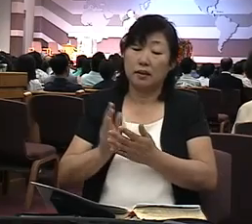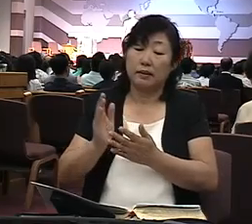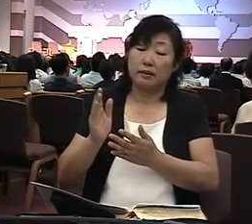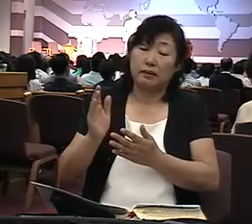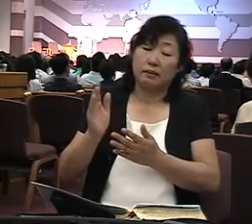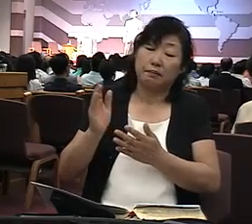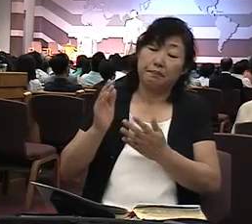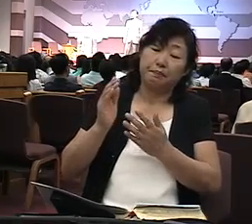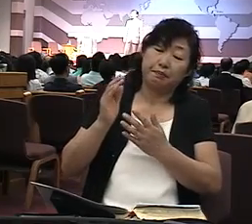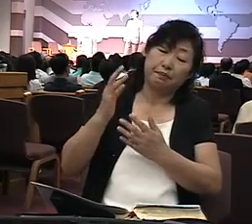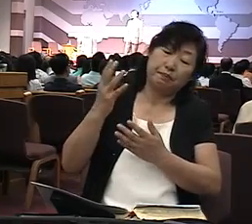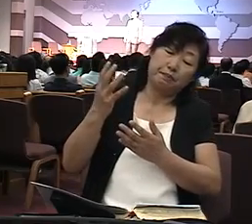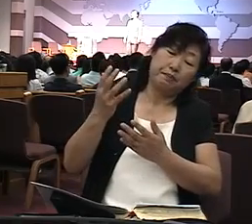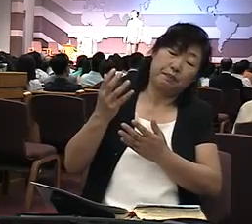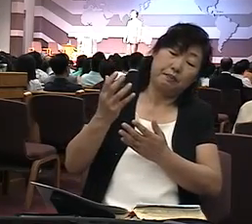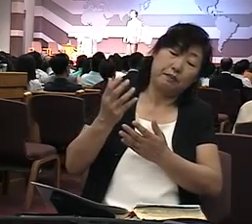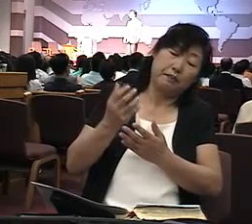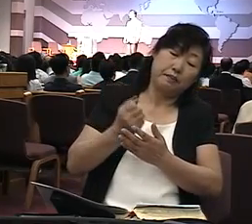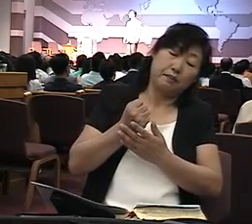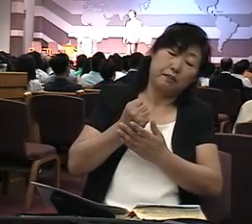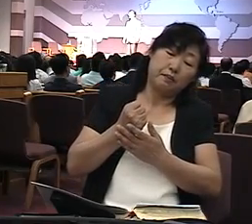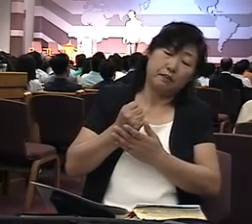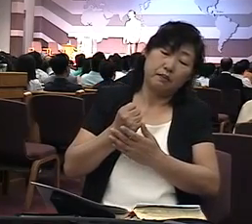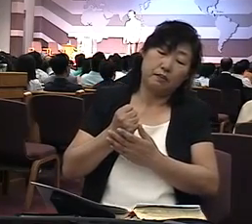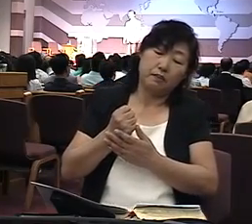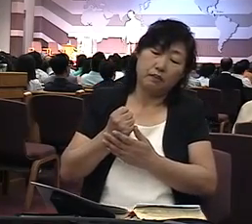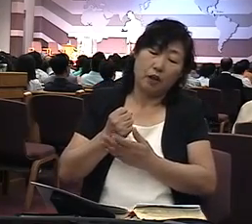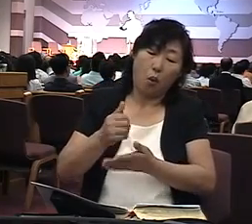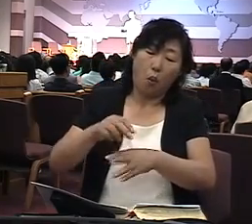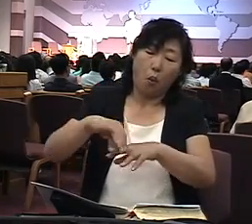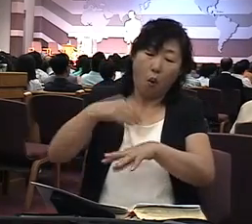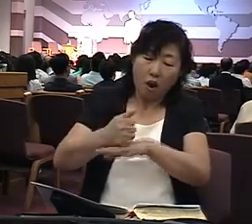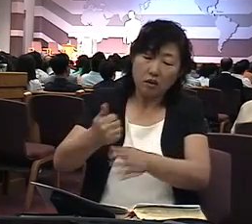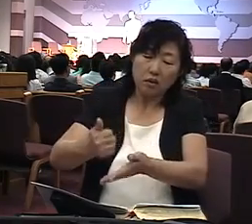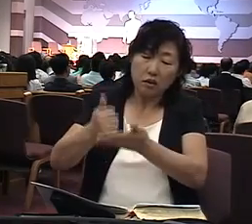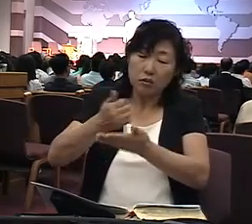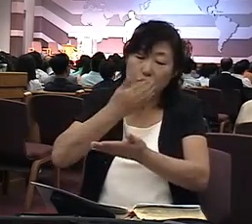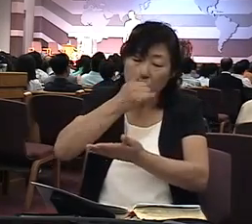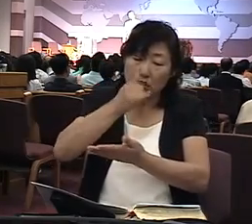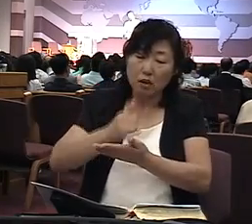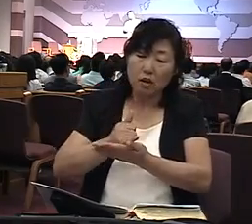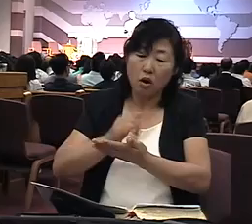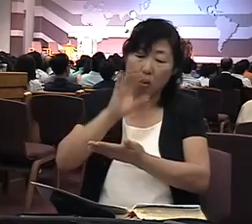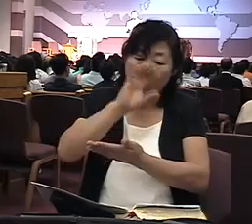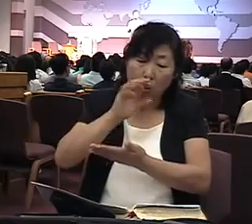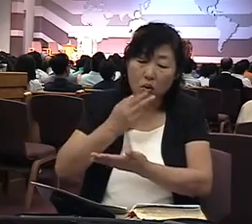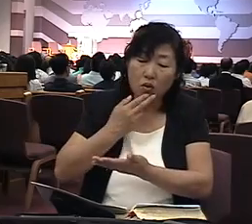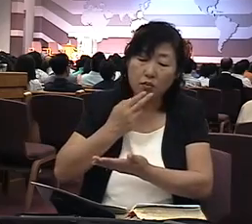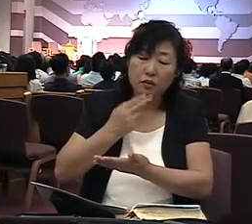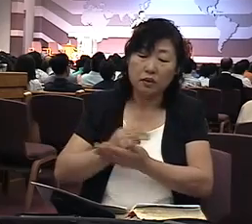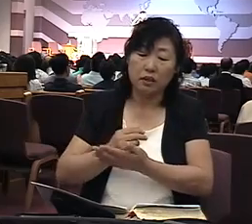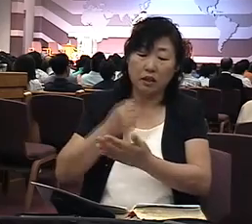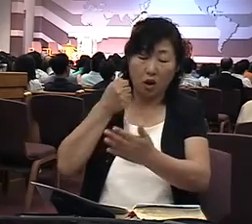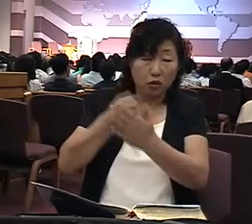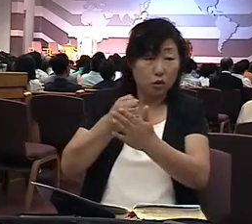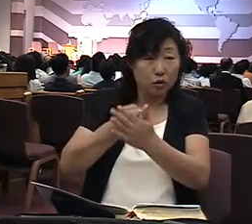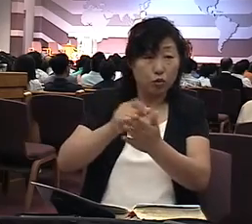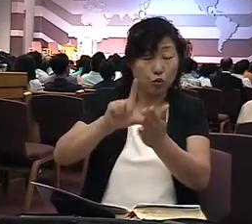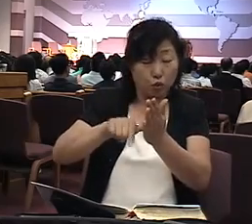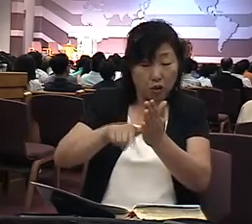받고 우리가 왕을 섬길 수 있겠습니까? 훈련 없이. 결정적인 순간에 이러한 고된 훈련